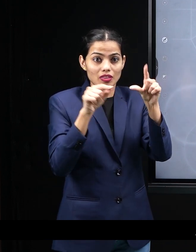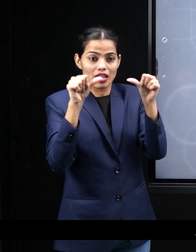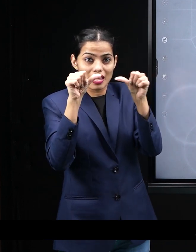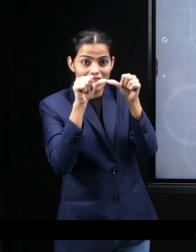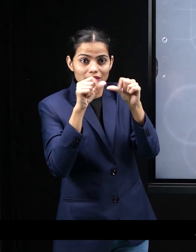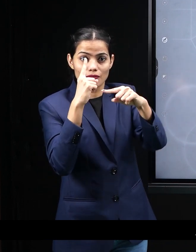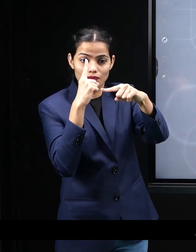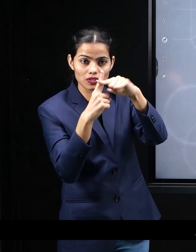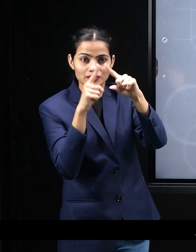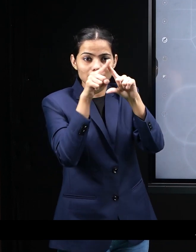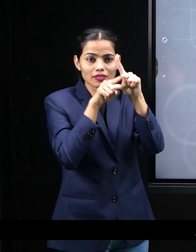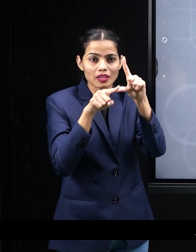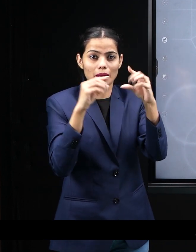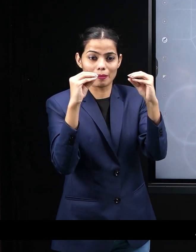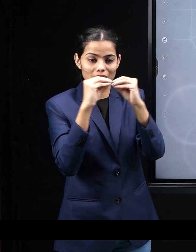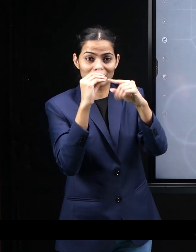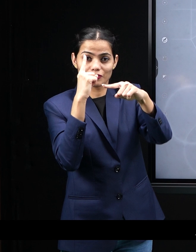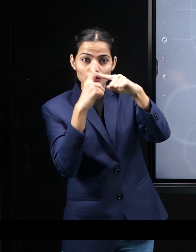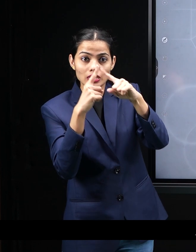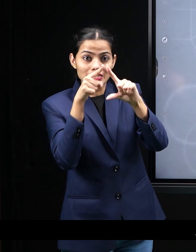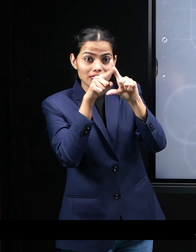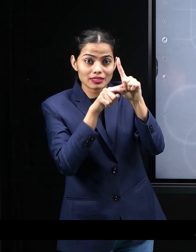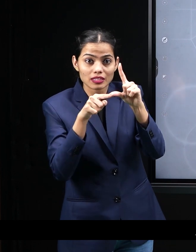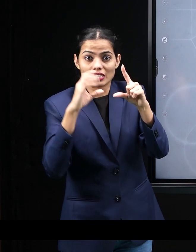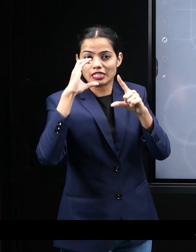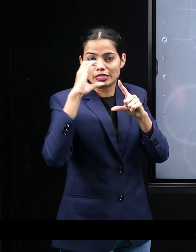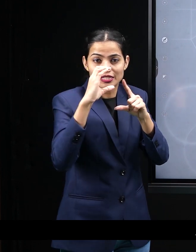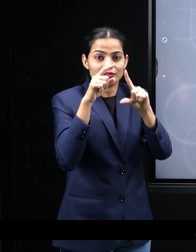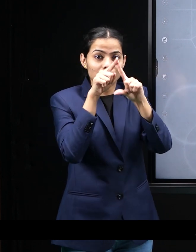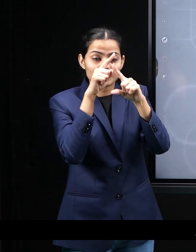ಆಂಗಲ್ ಎ ಆಂಗಲ್ ಬಿ ಆಂಗಲ್ ಸಿ ಆಂಗಲ್ ಡಿ 360 ಡಿಗ್ರಿ.